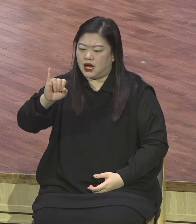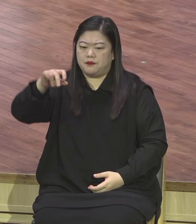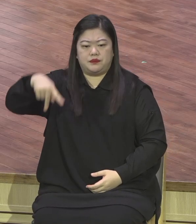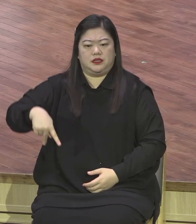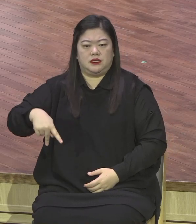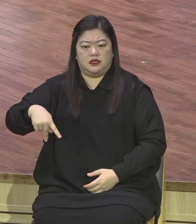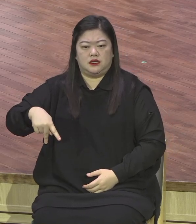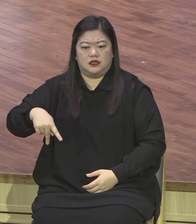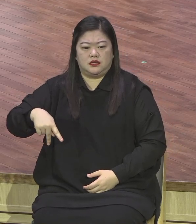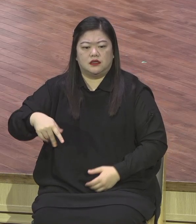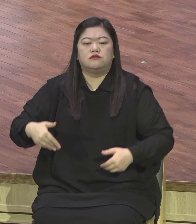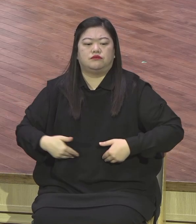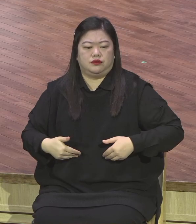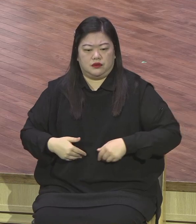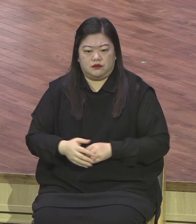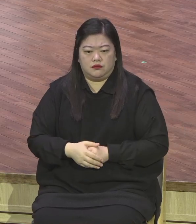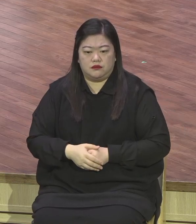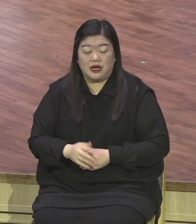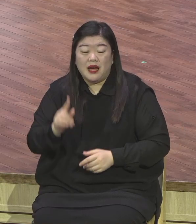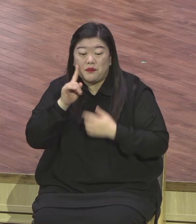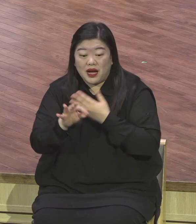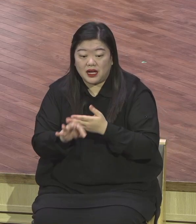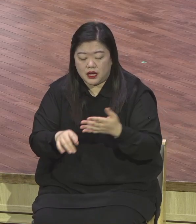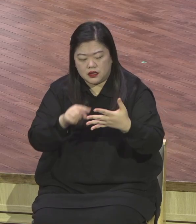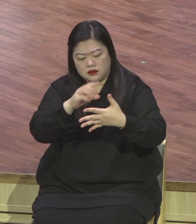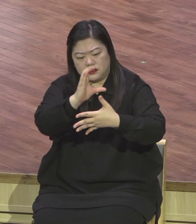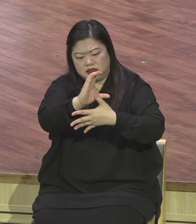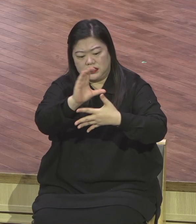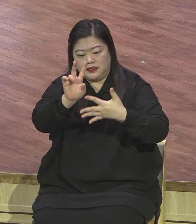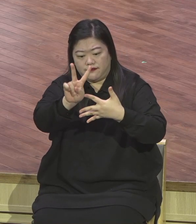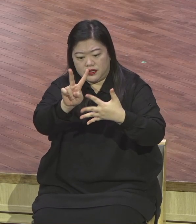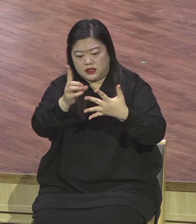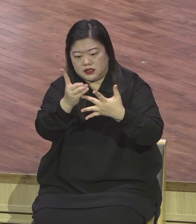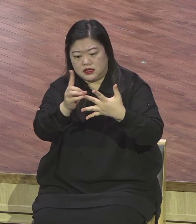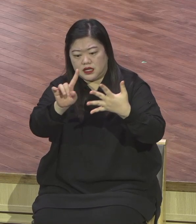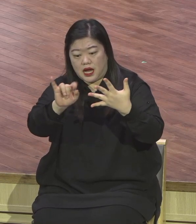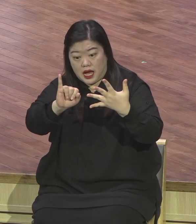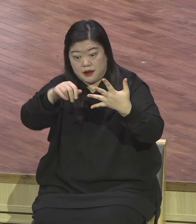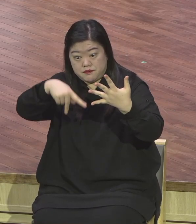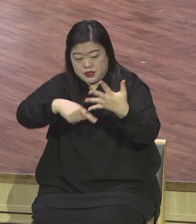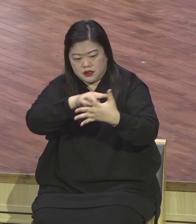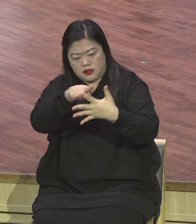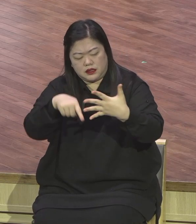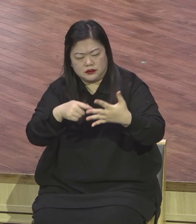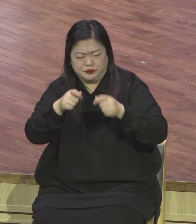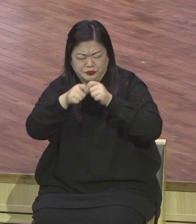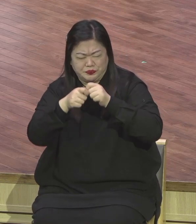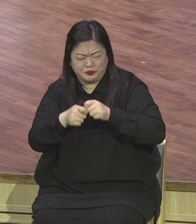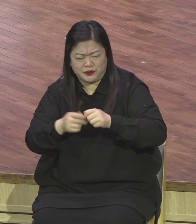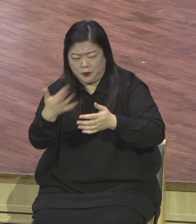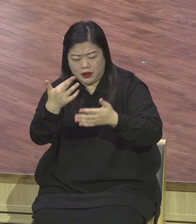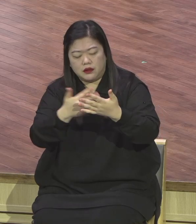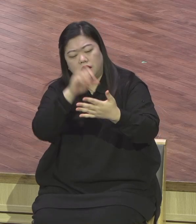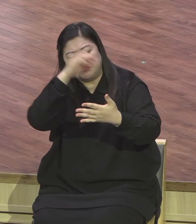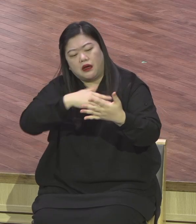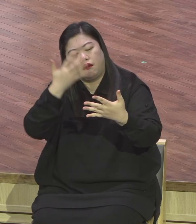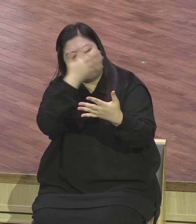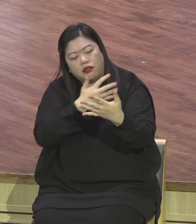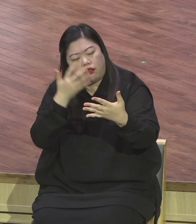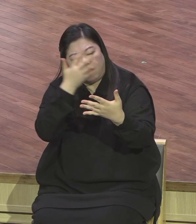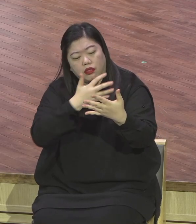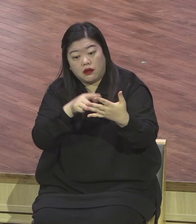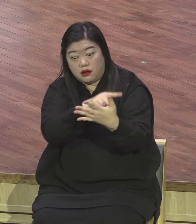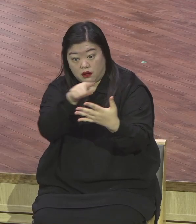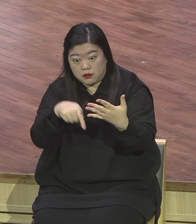막연한 믿음은 막연한 것밖에 볼 수 없어요. 늘 막연해 구체적인 기도 제목 꽤